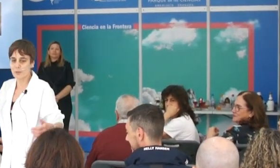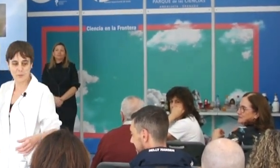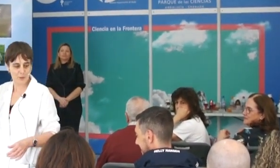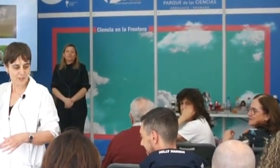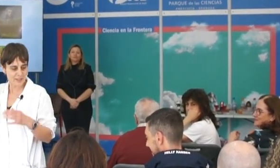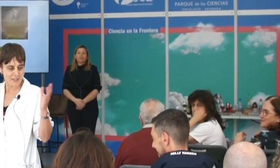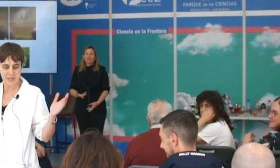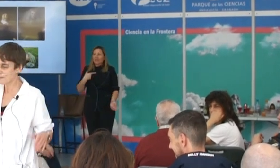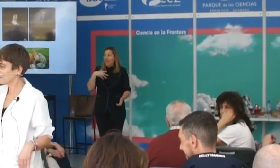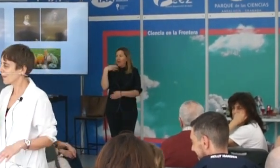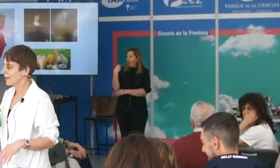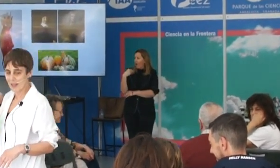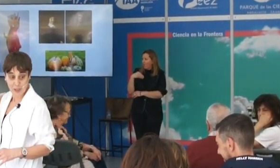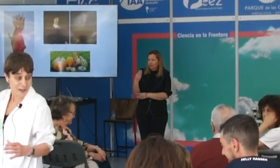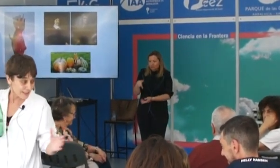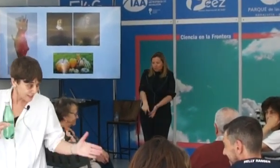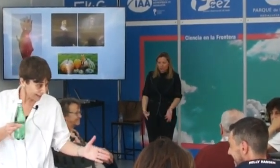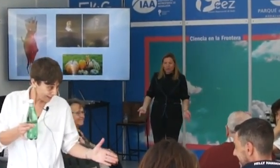La juventud de hoy ya es que ni ve.